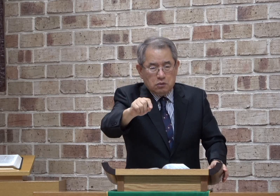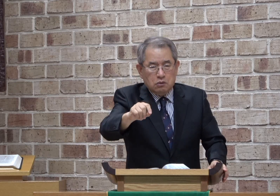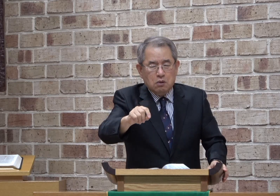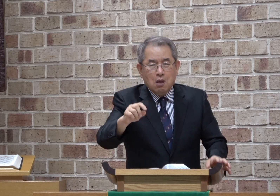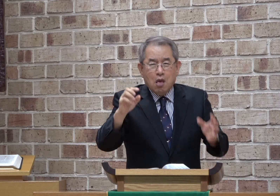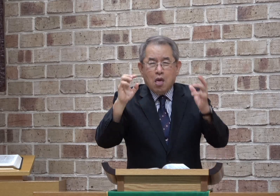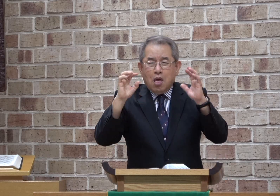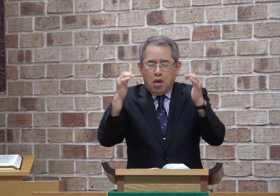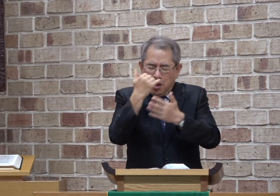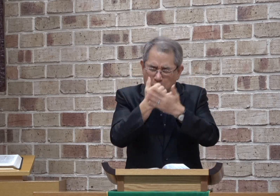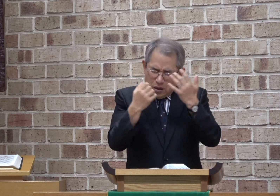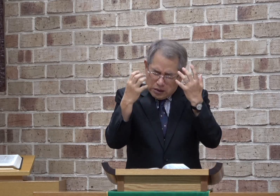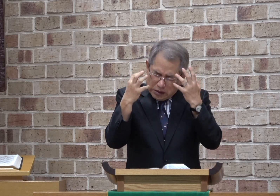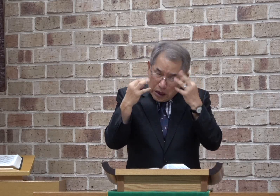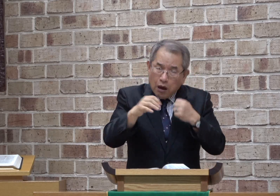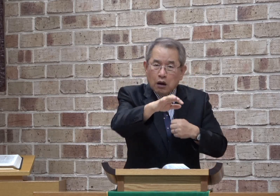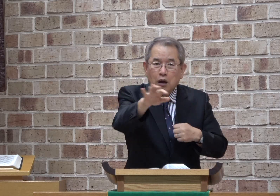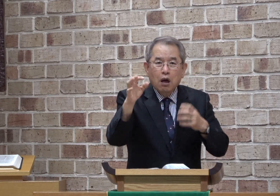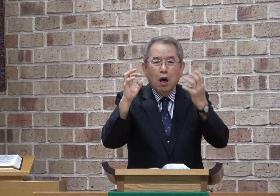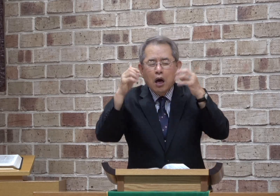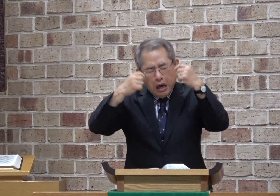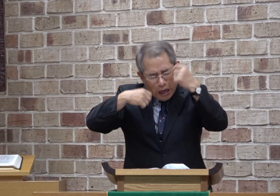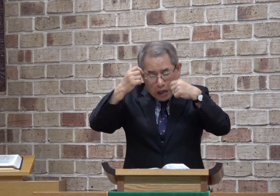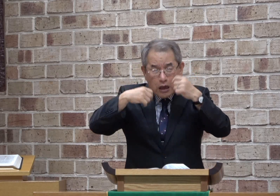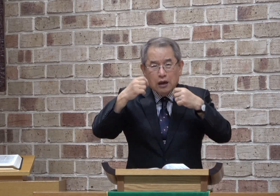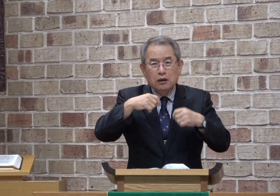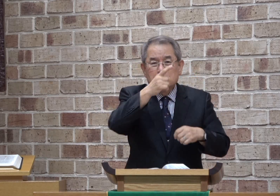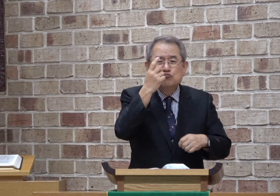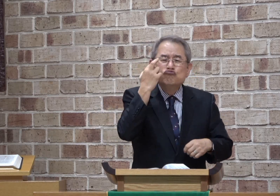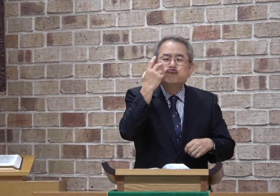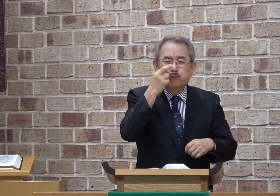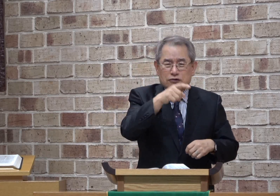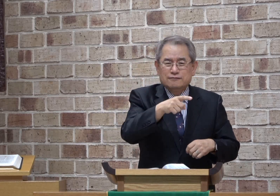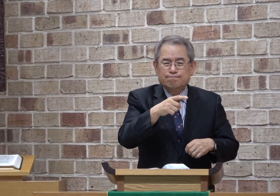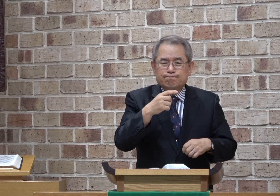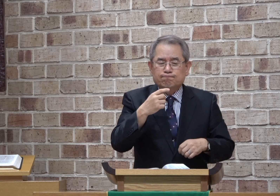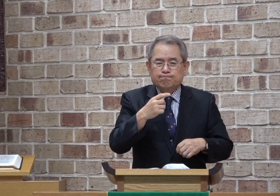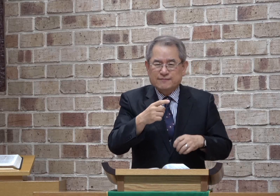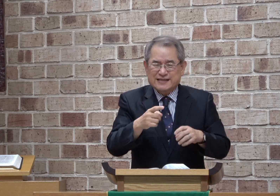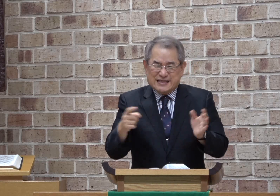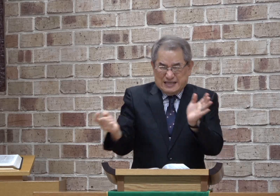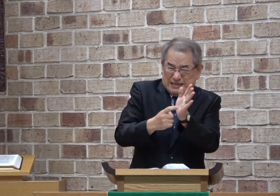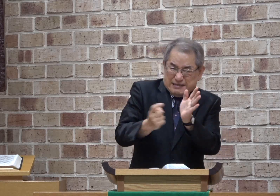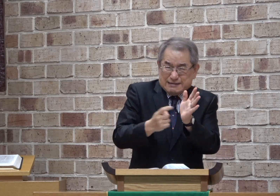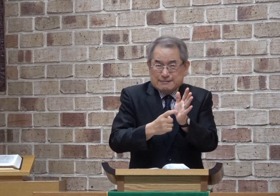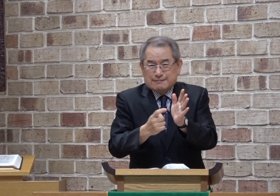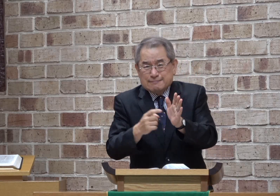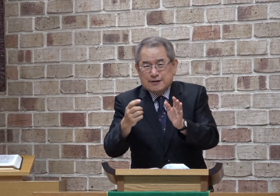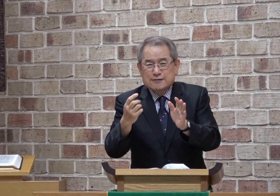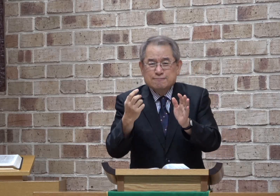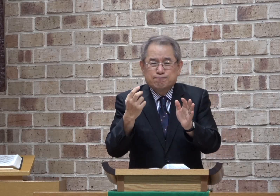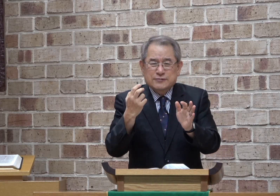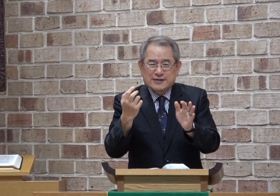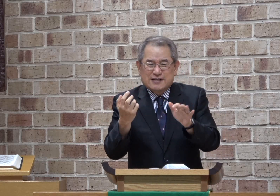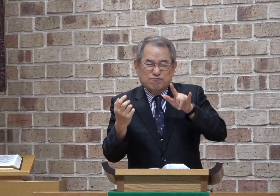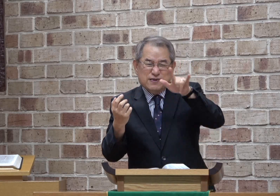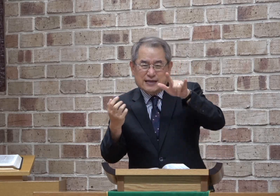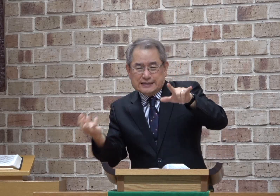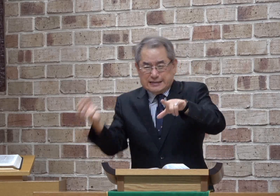한 10,000명 이상이 되었습니다. 전쟁 고아가 한 10,000명 정도 되었을 때 너무나 많은 아이들이 부모를 잃고 울고 그랬습니다.